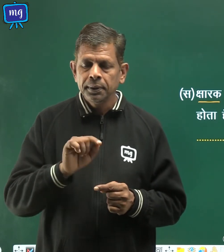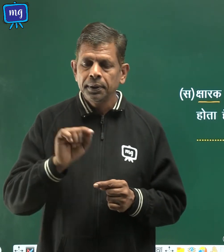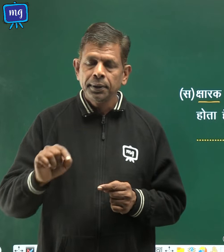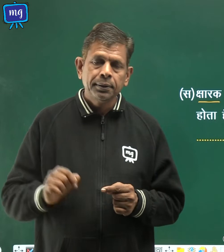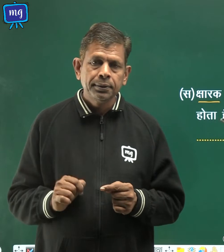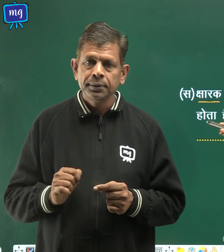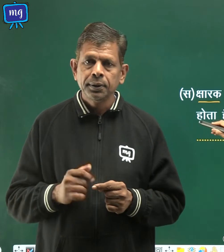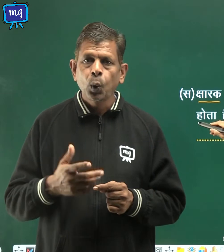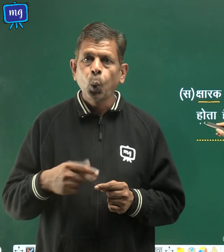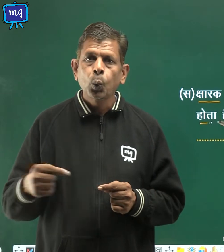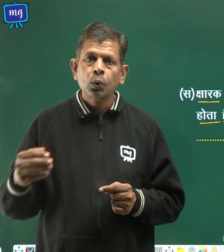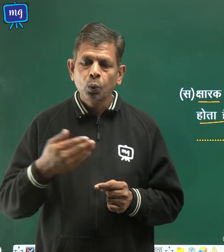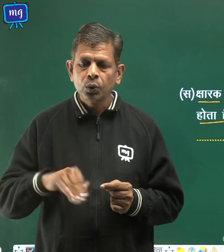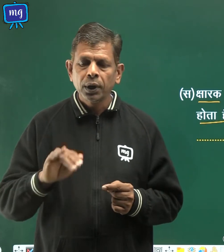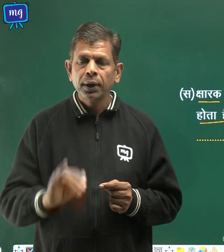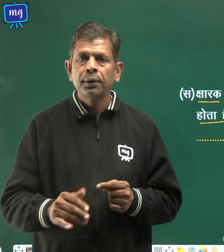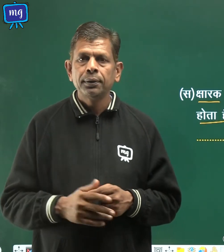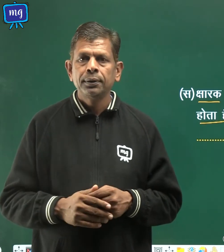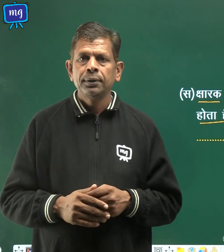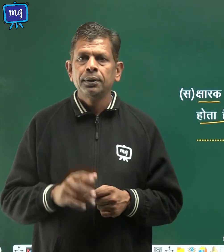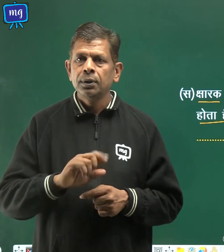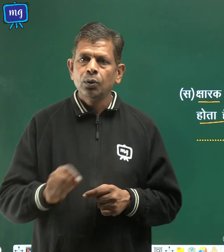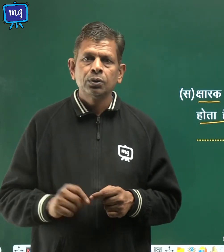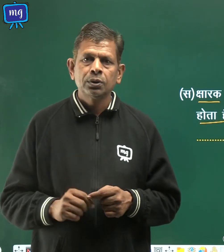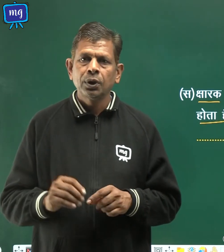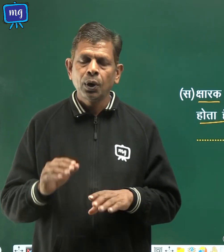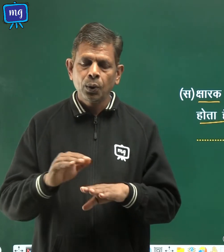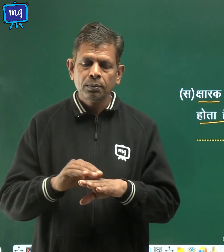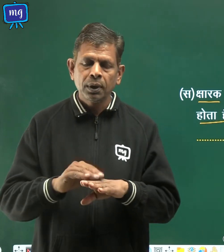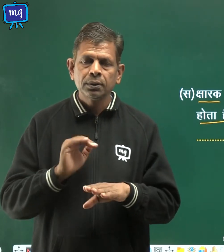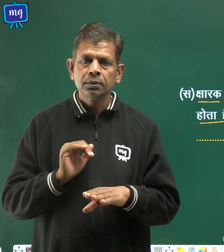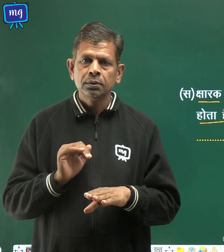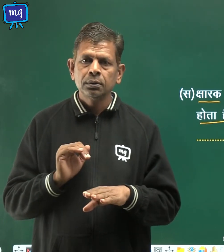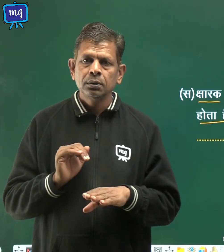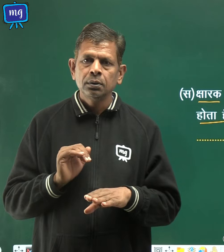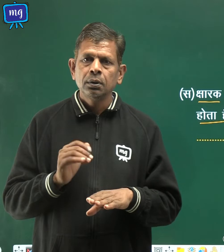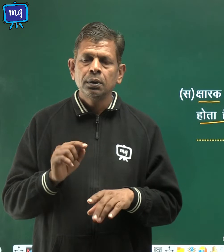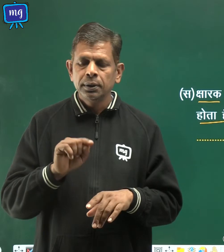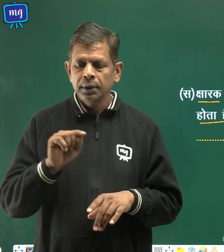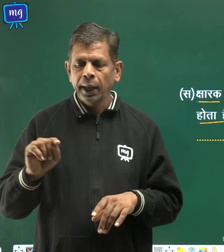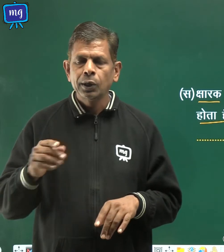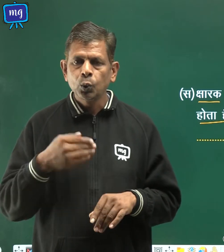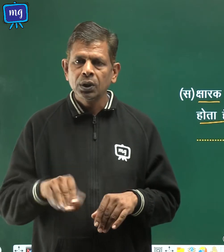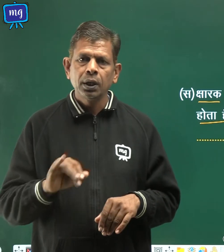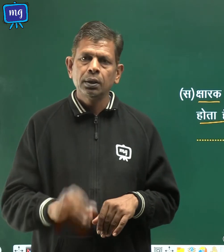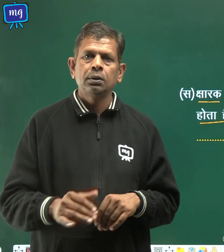डैश होता है तथा उसका स्पर्श डैश होता